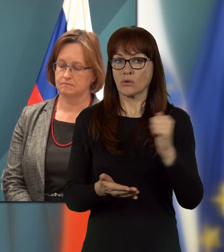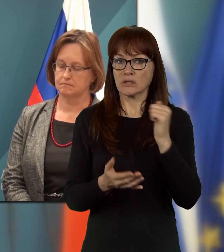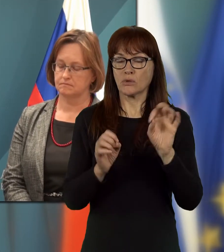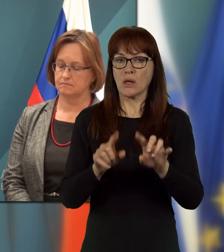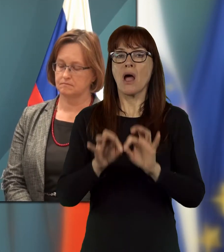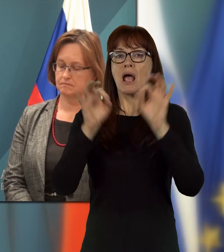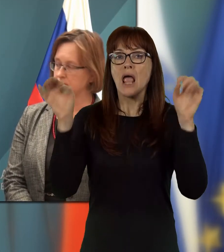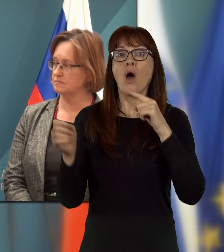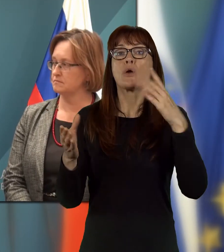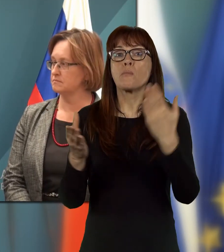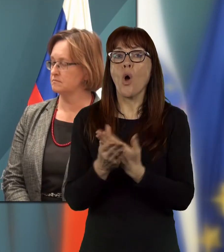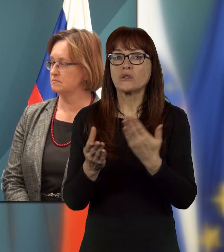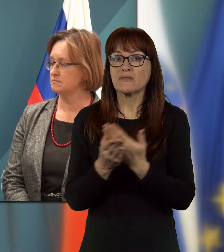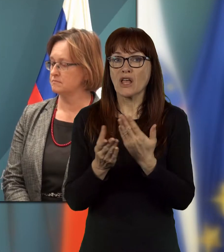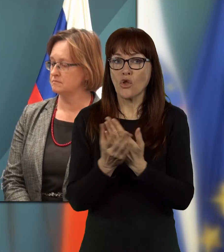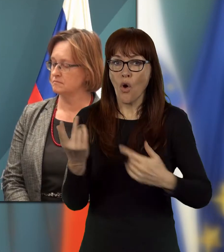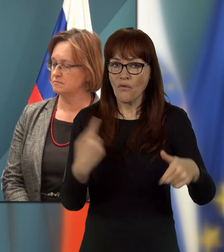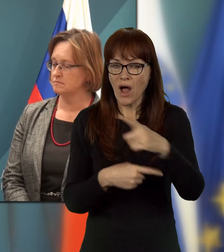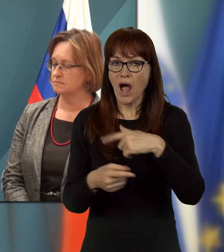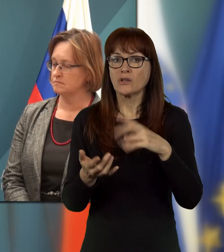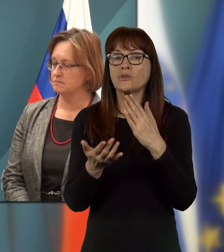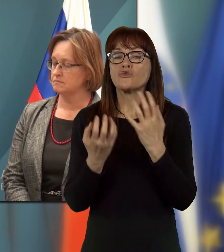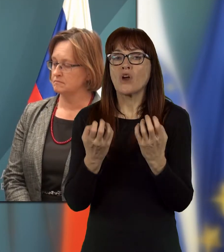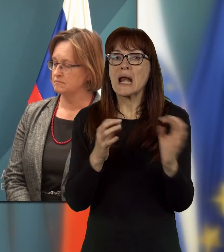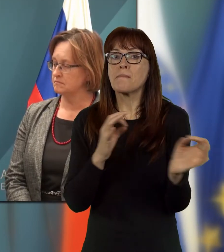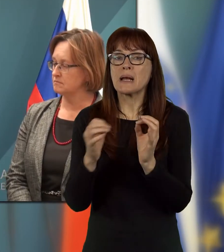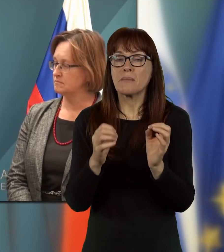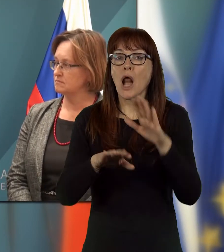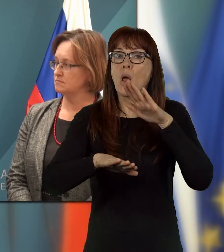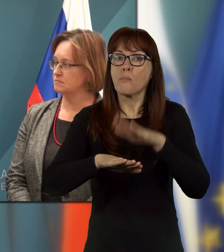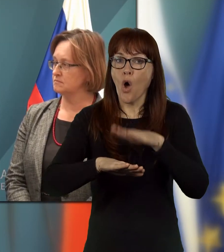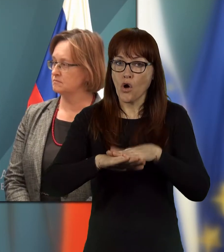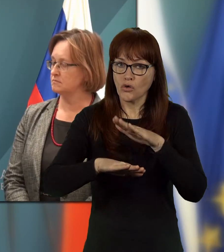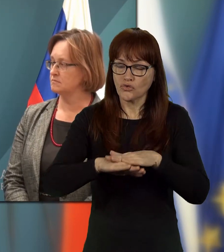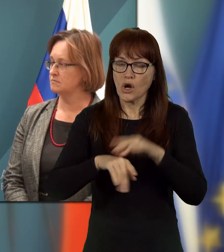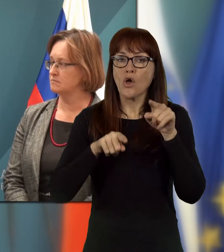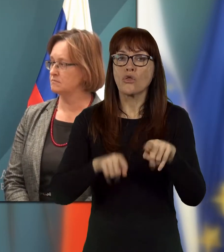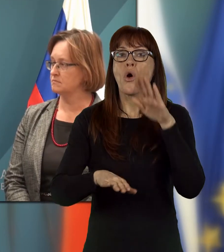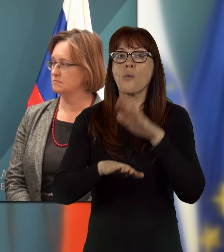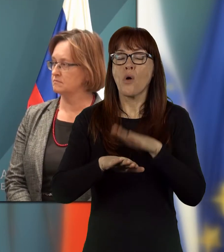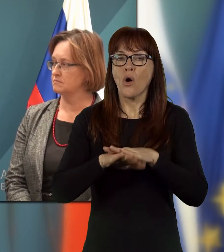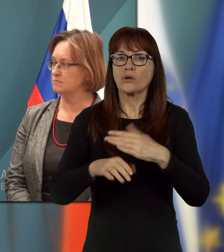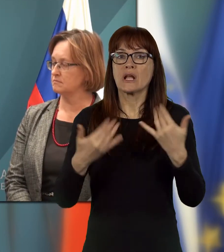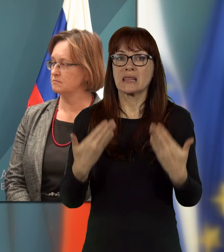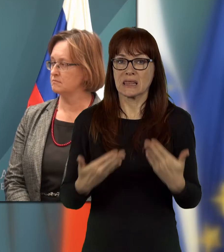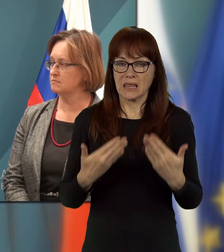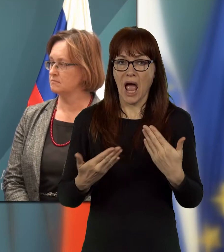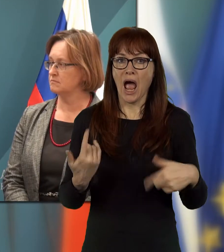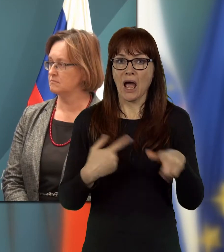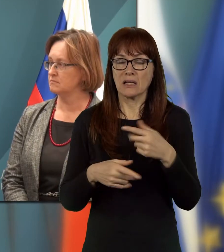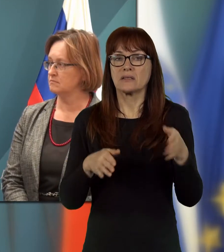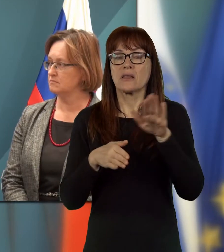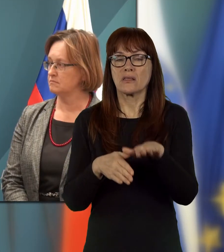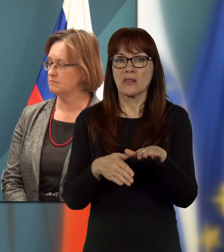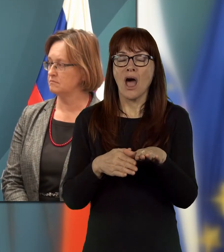smo zato o tem javnem posvetovanju želeli pripraviti tudi poročilo in to poročilo smo danes